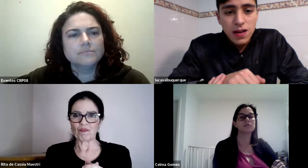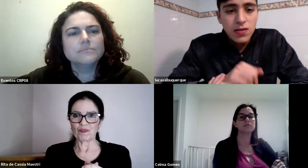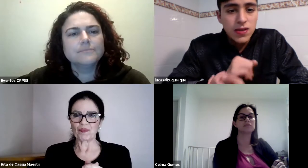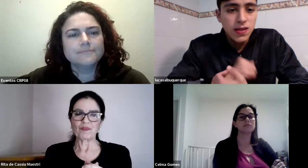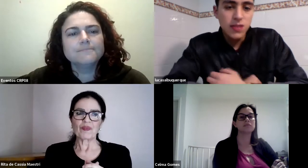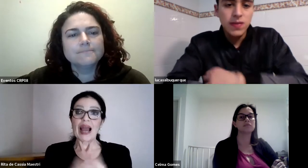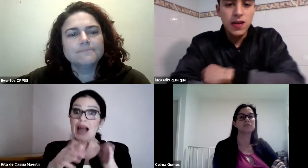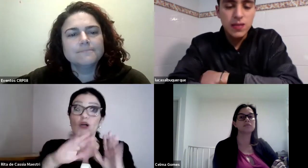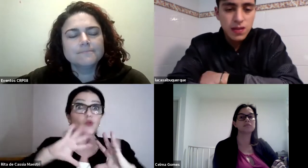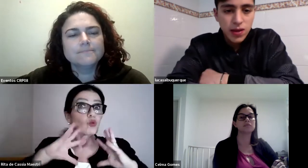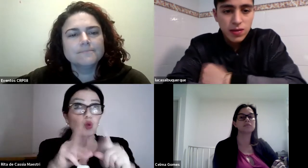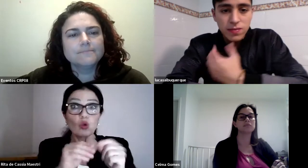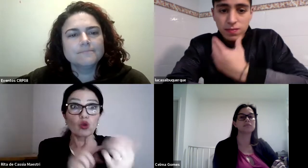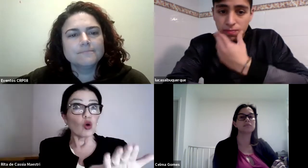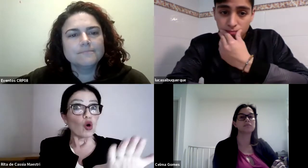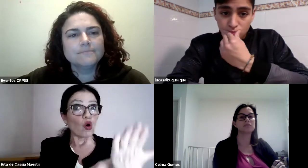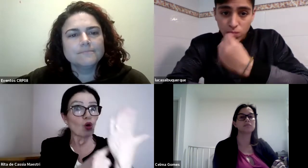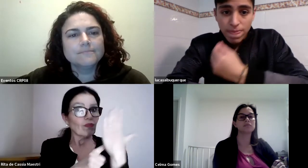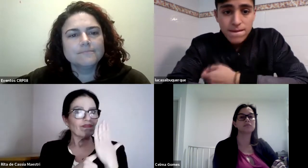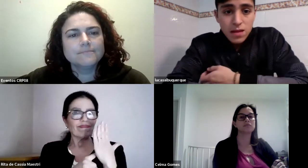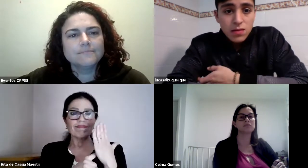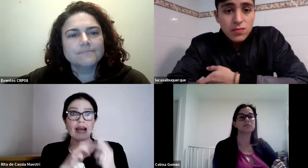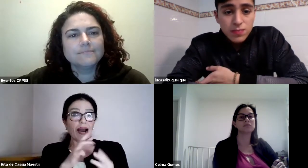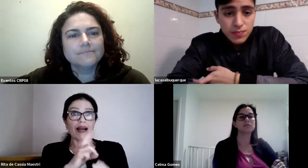ensinar a língua de sinais para eles também.